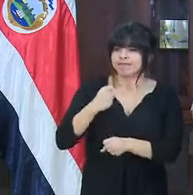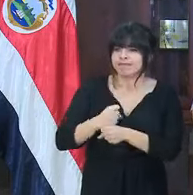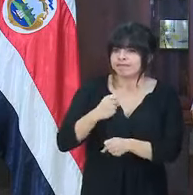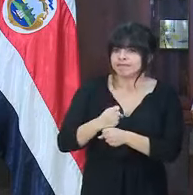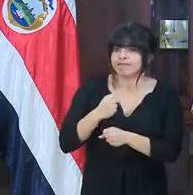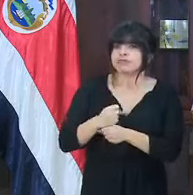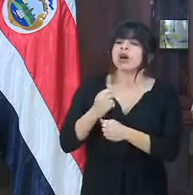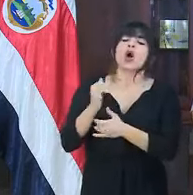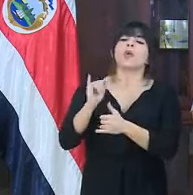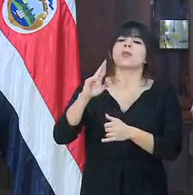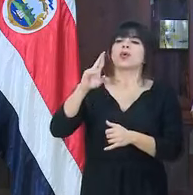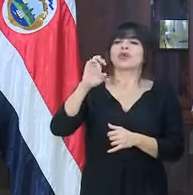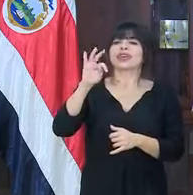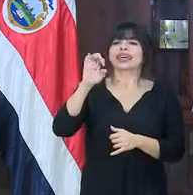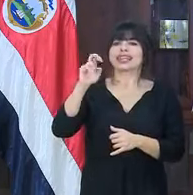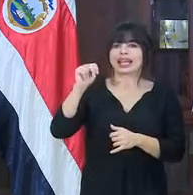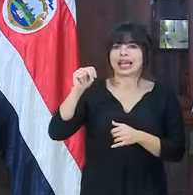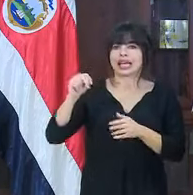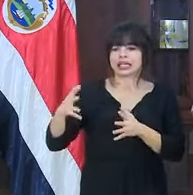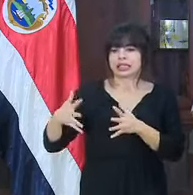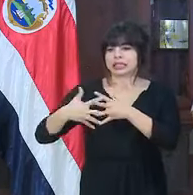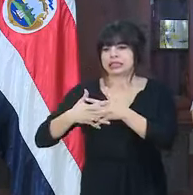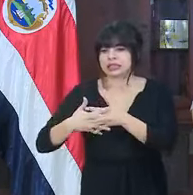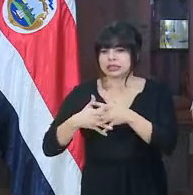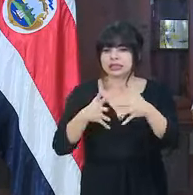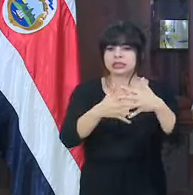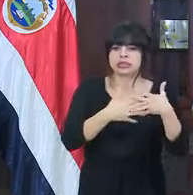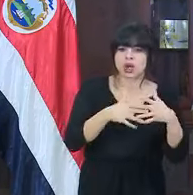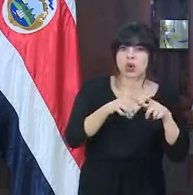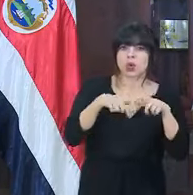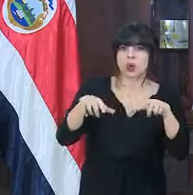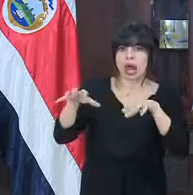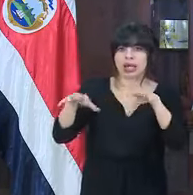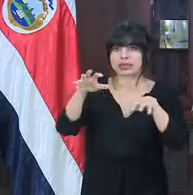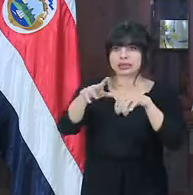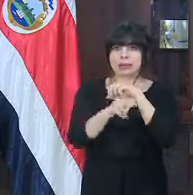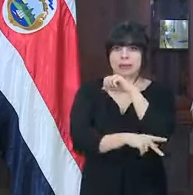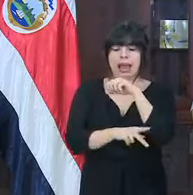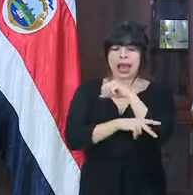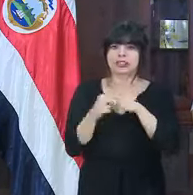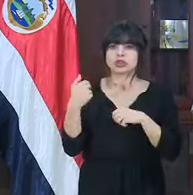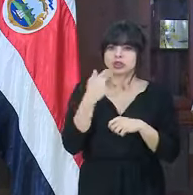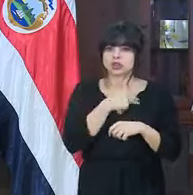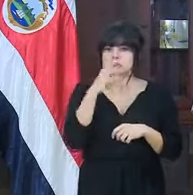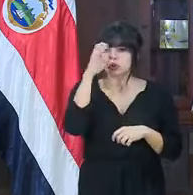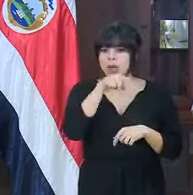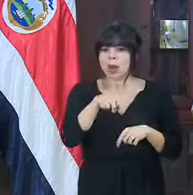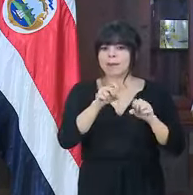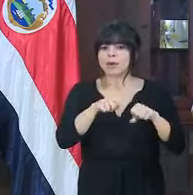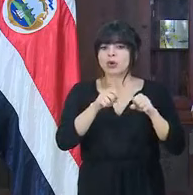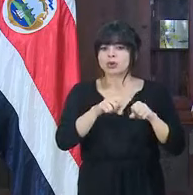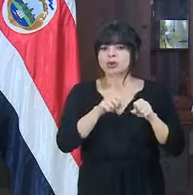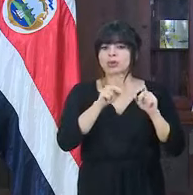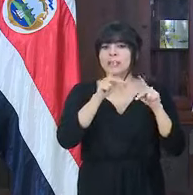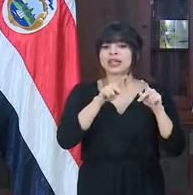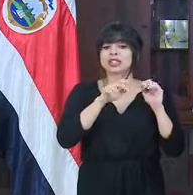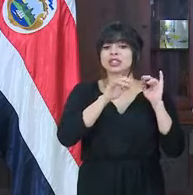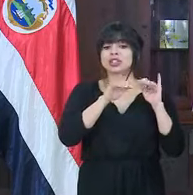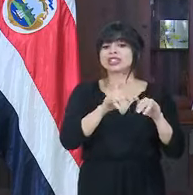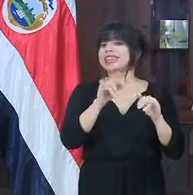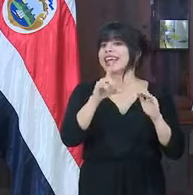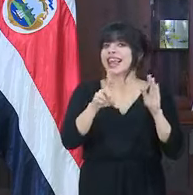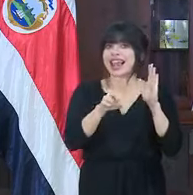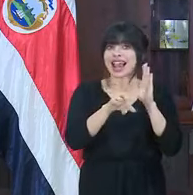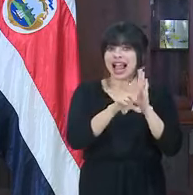algún tipo de retenes en algunas zonas del país por donde podría ingresar personas en condición de